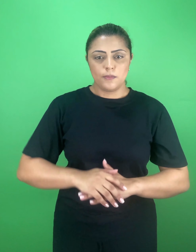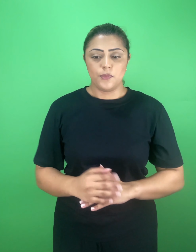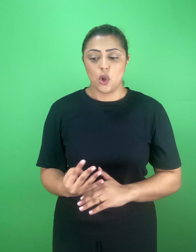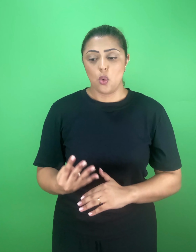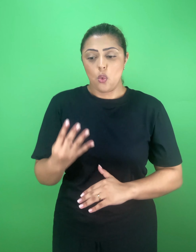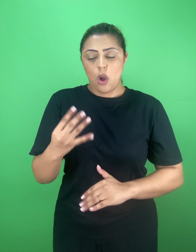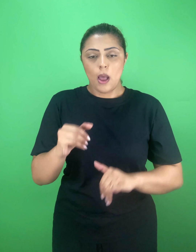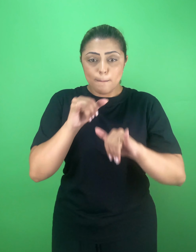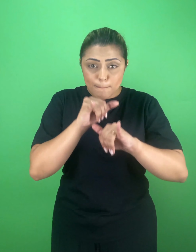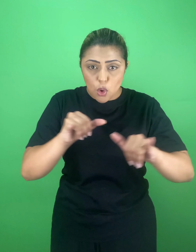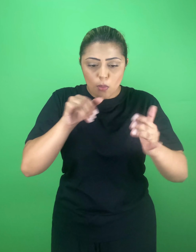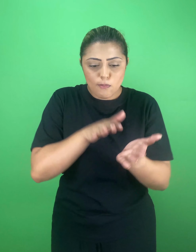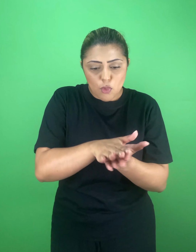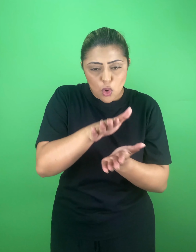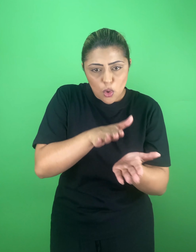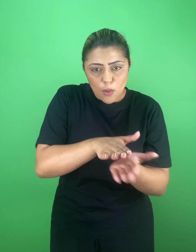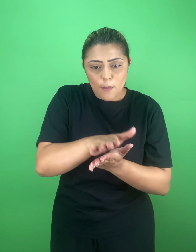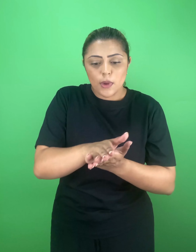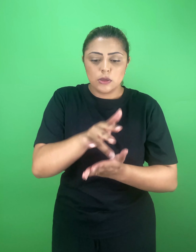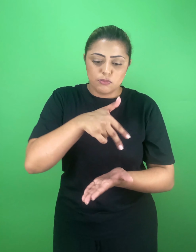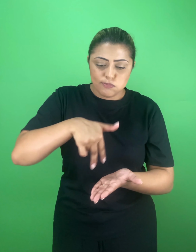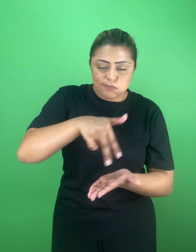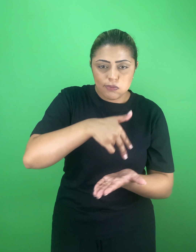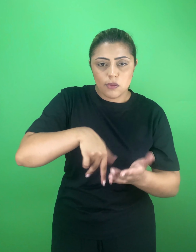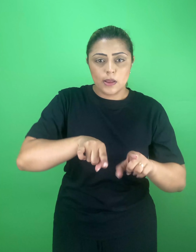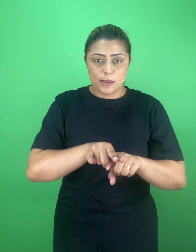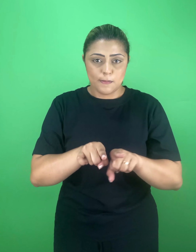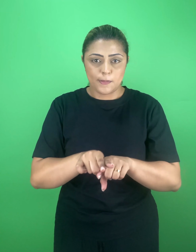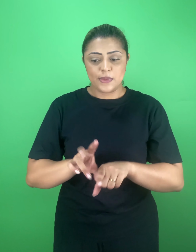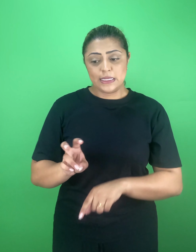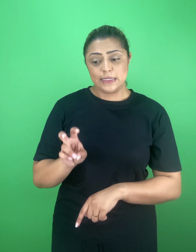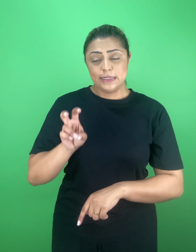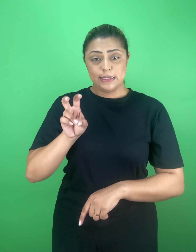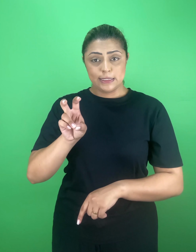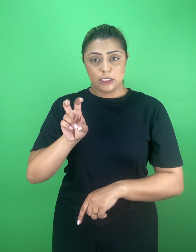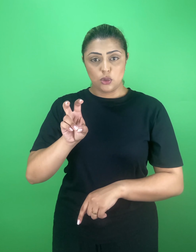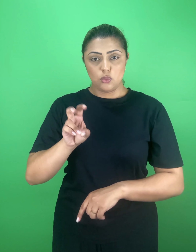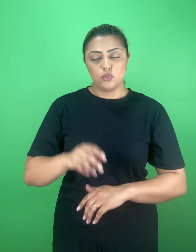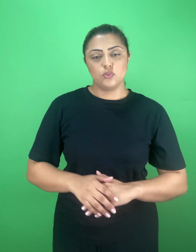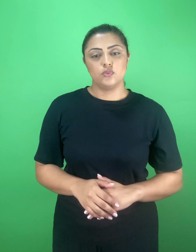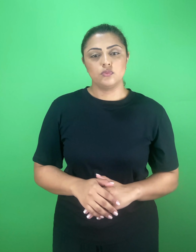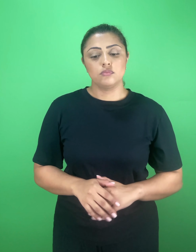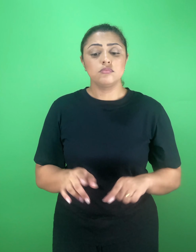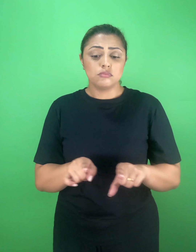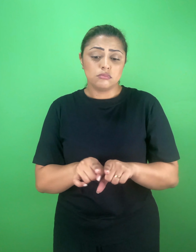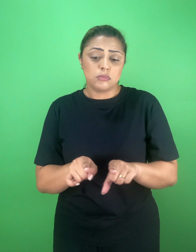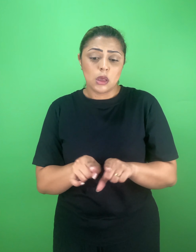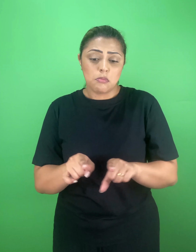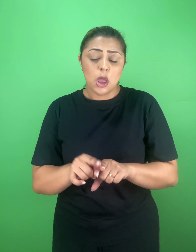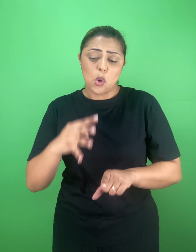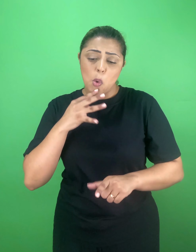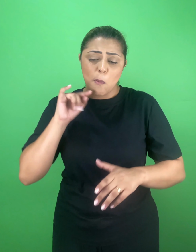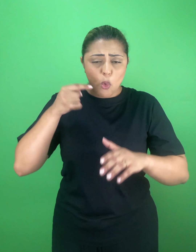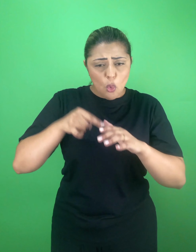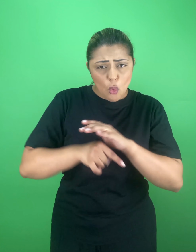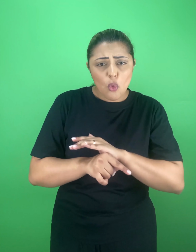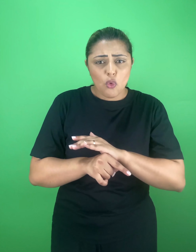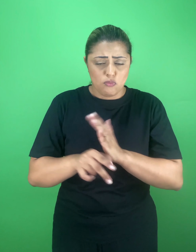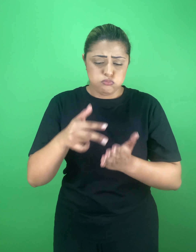Publicações na área da dança Ou 5. Outro objeto com predominância na área da dança 2.1.